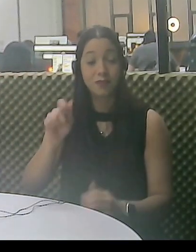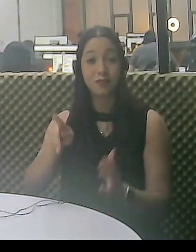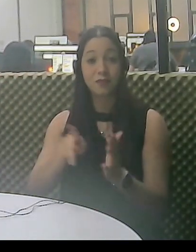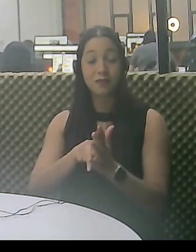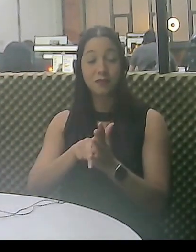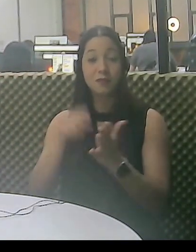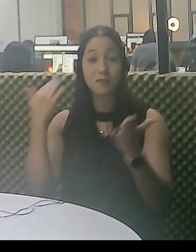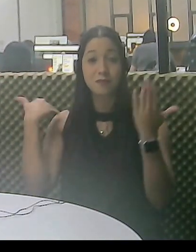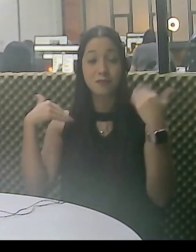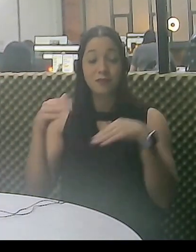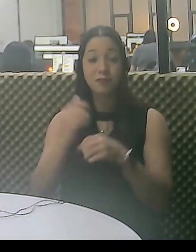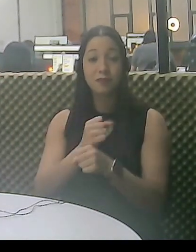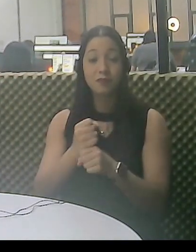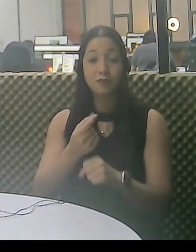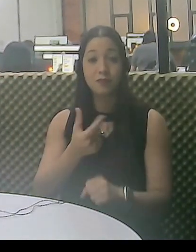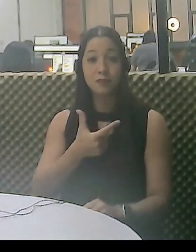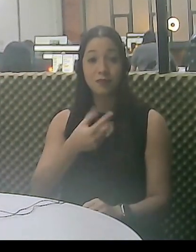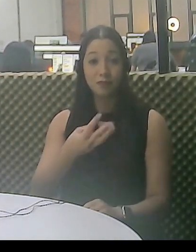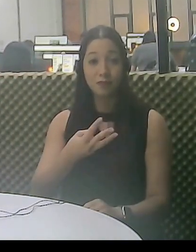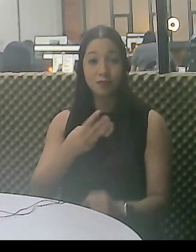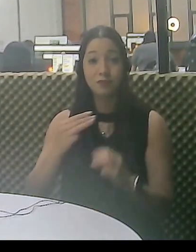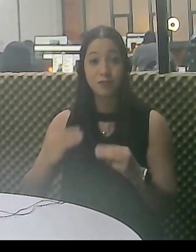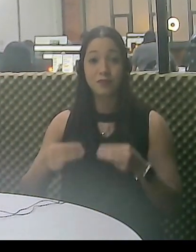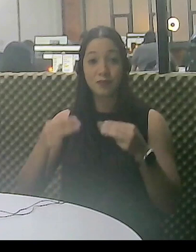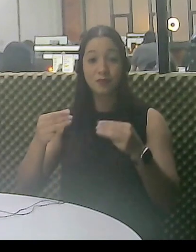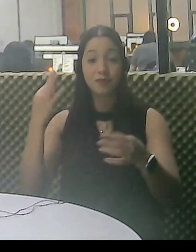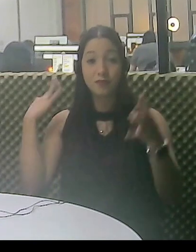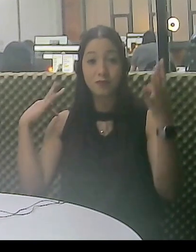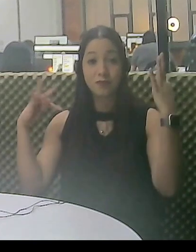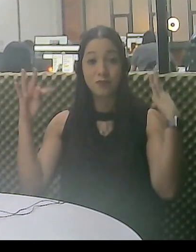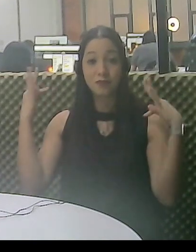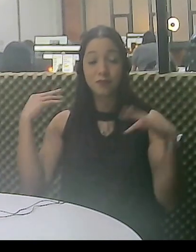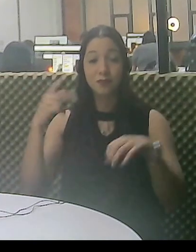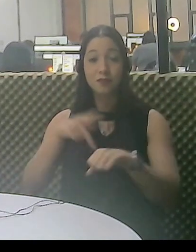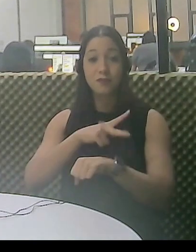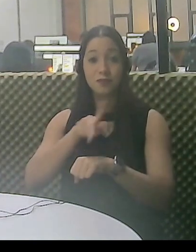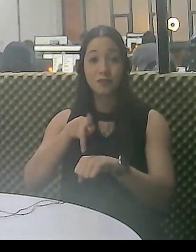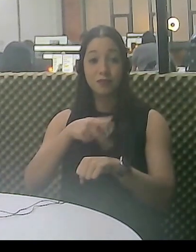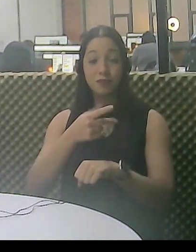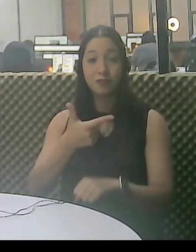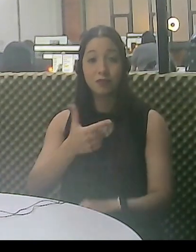Turismo Brasileiro 2023 pelo Ministério do Turismo. No país,